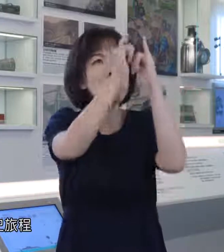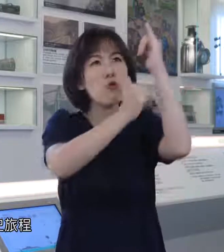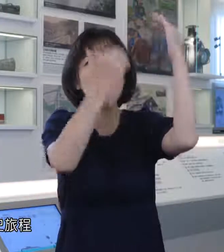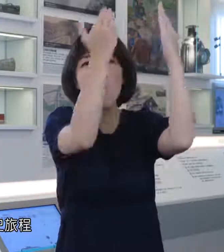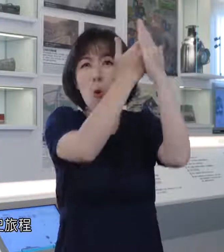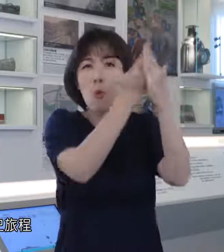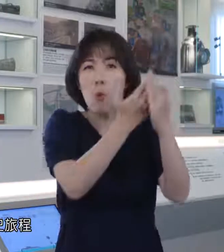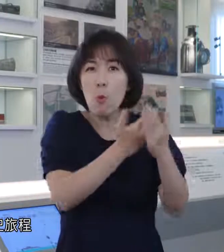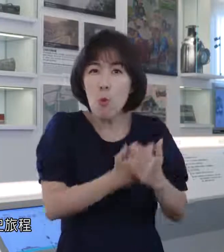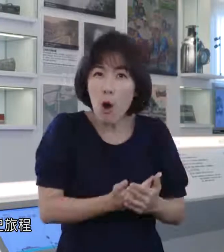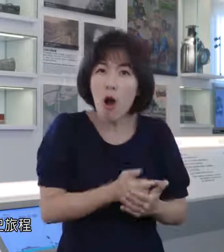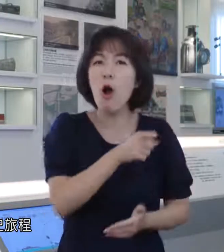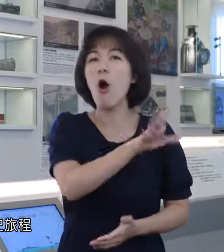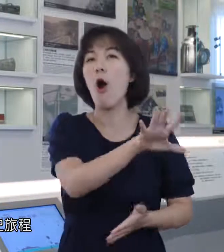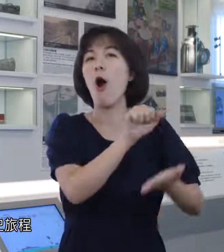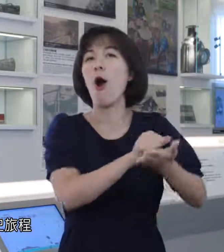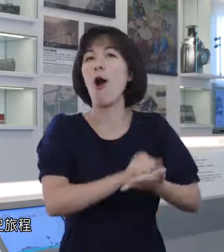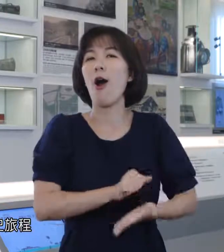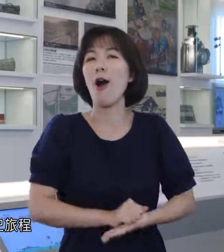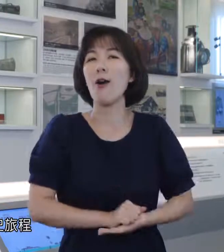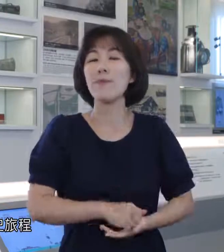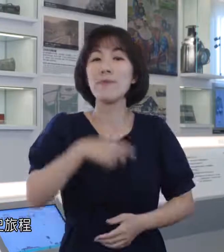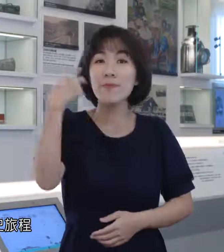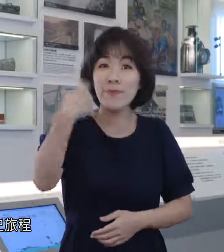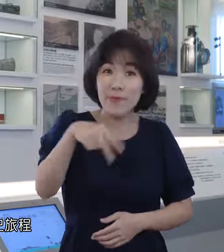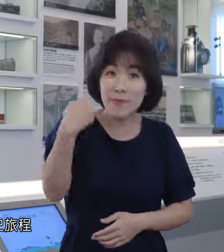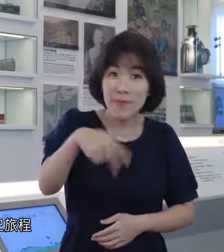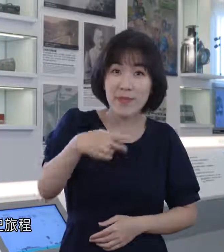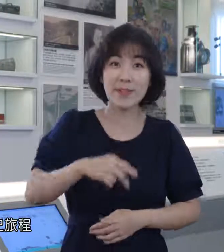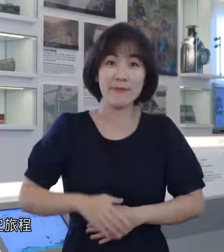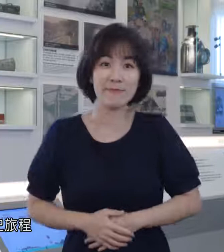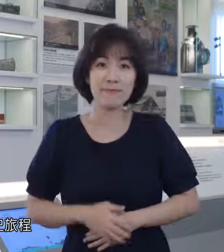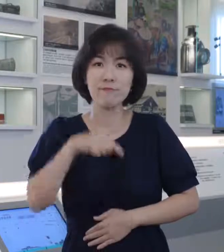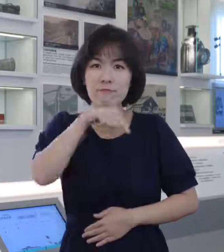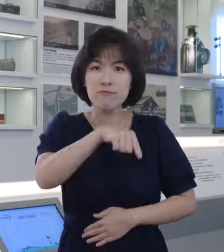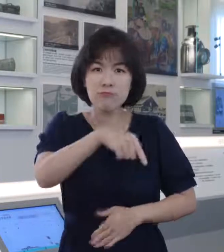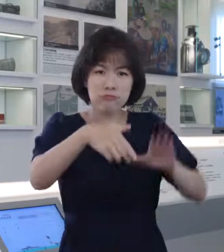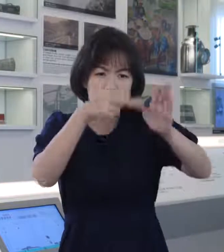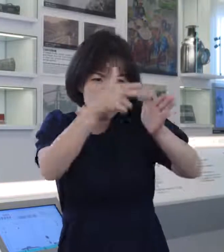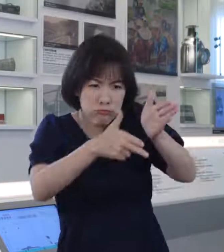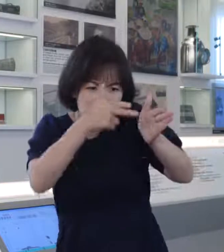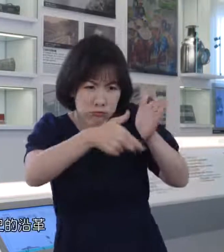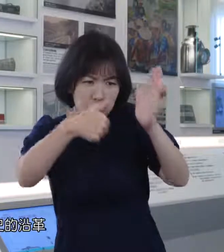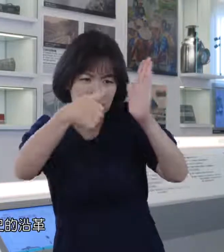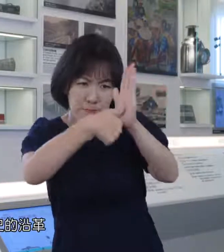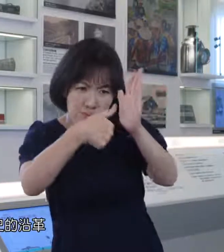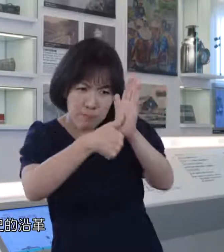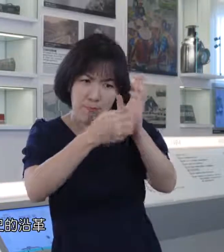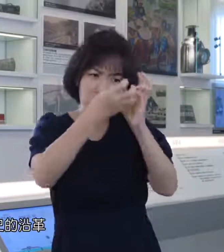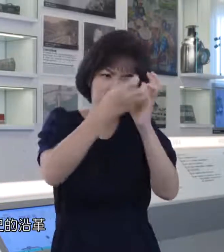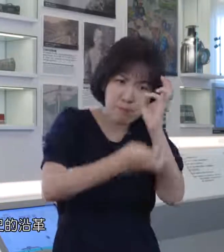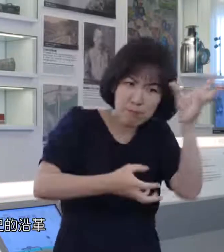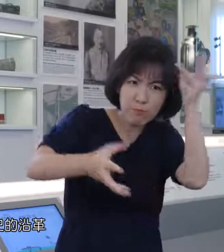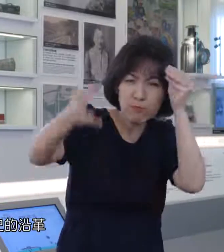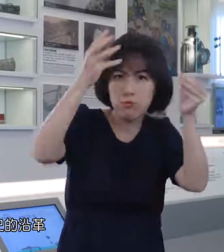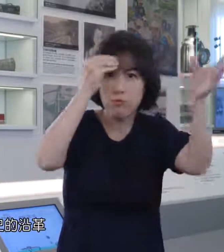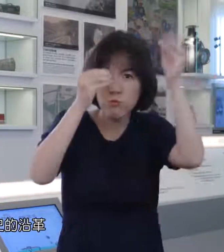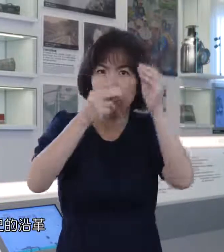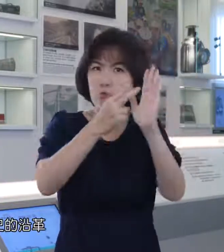你进行一趟铁道历史旅程。旅途中，你将了解在台湾铁道历